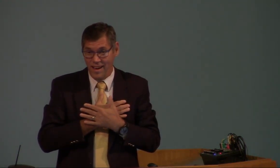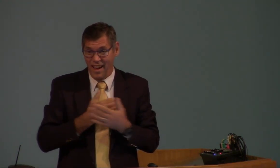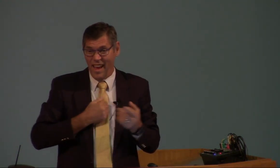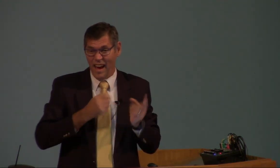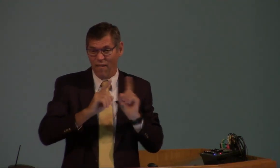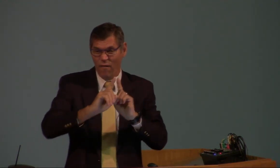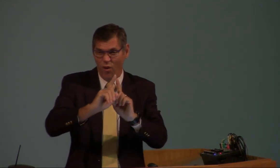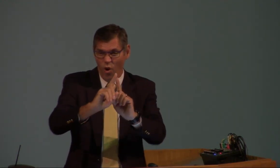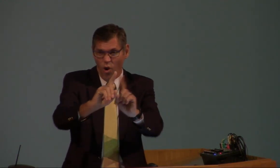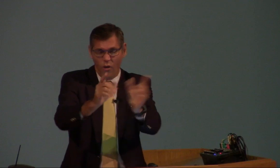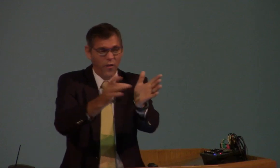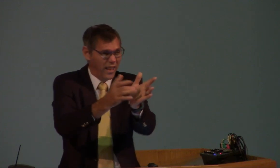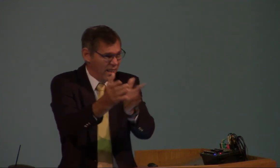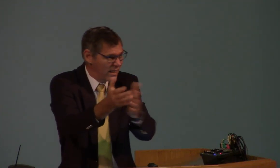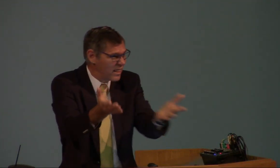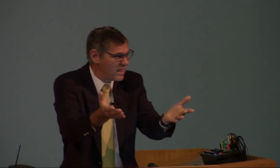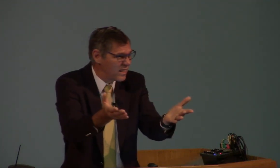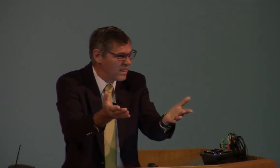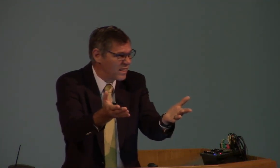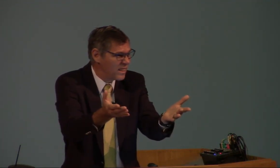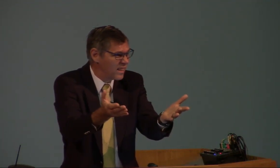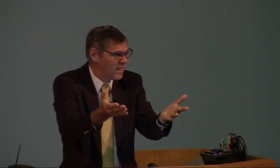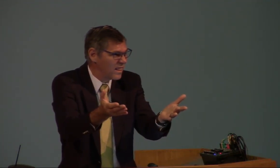Ek volg vir Jesus.